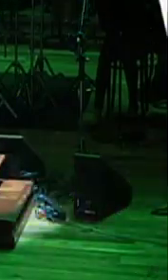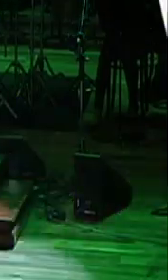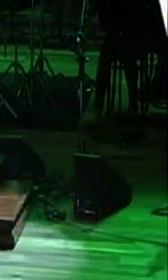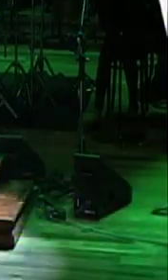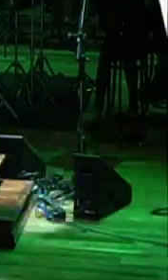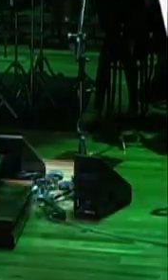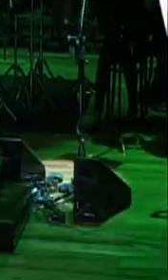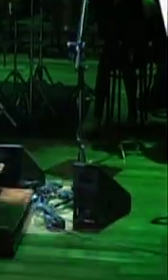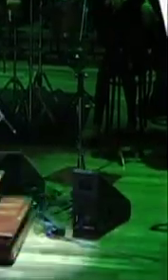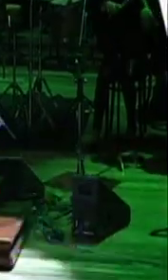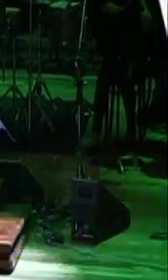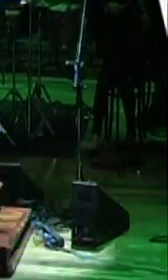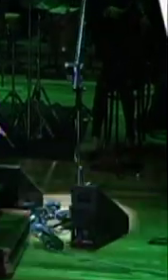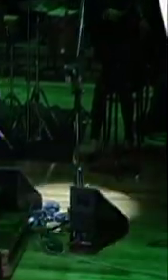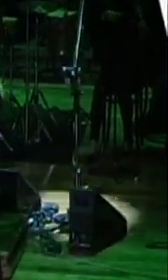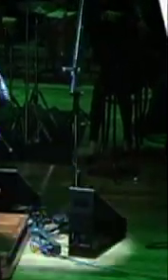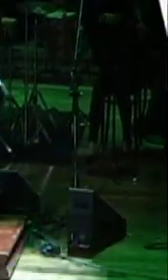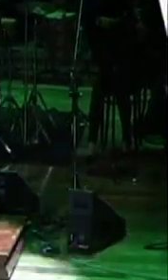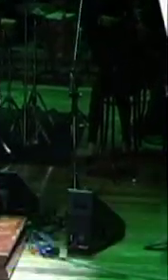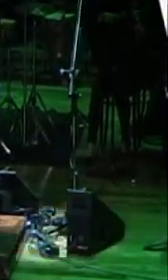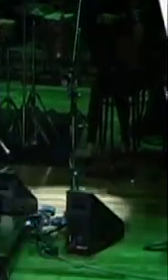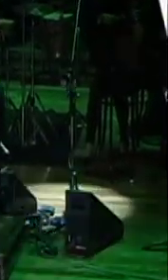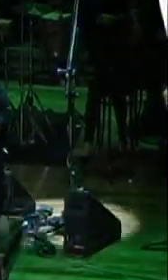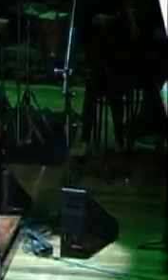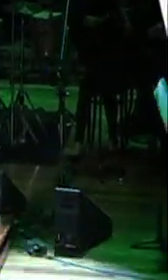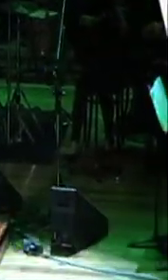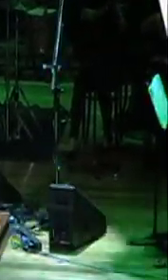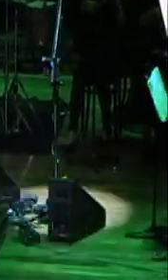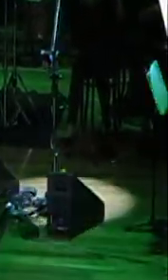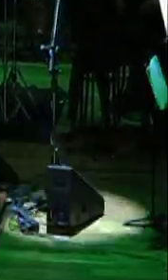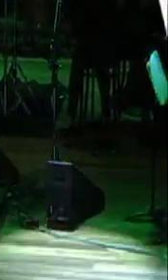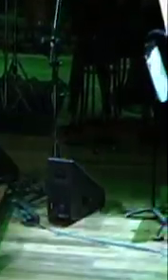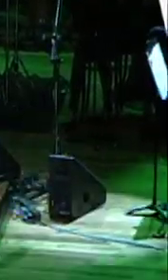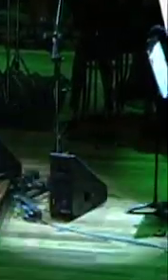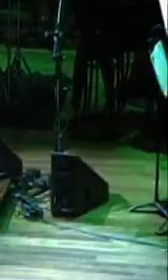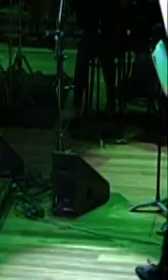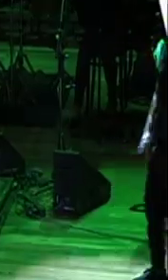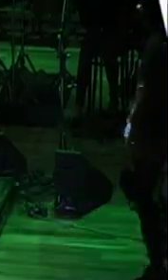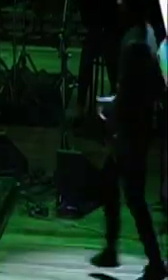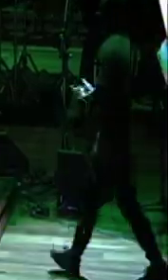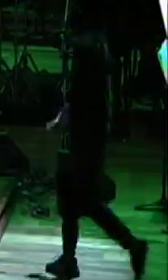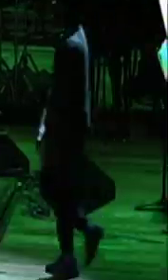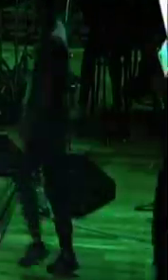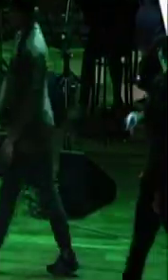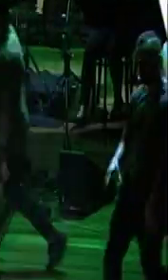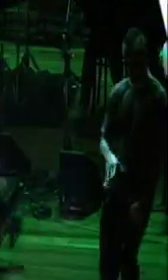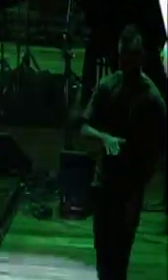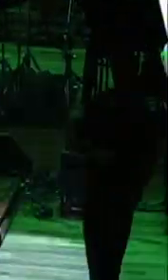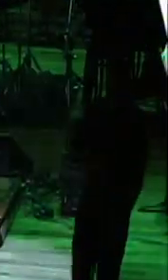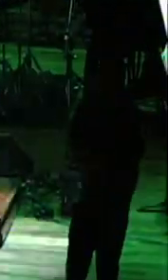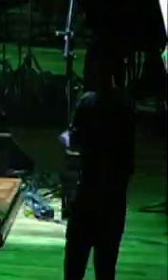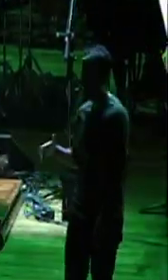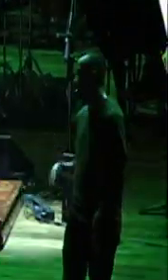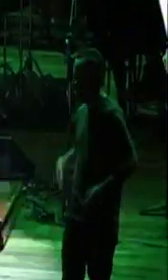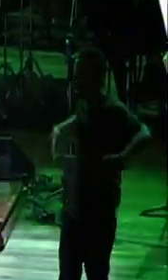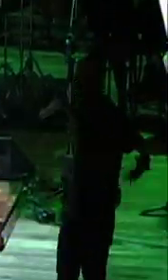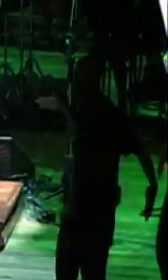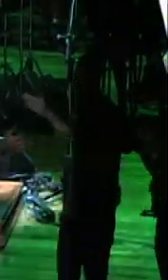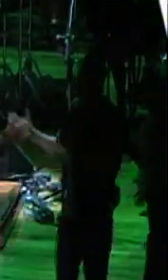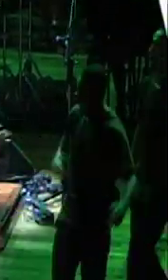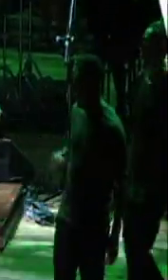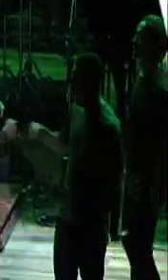confiados. Este flow no hay quien los proteja. Nunca lo dejamos porque nunca